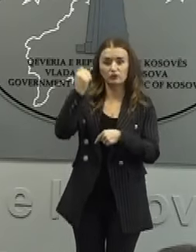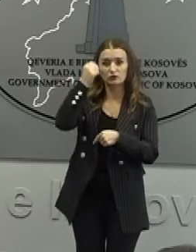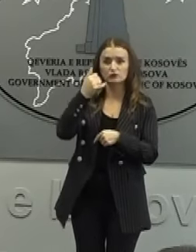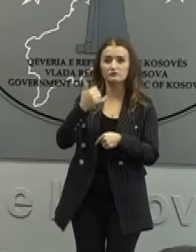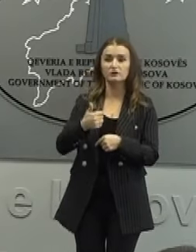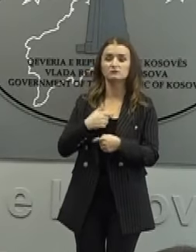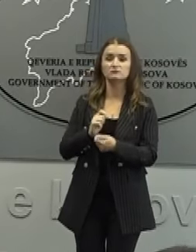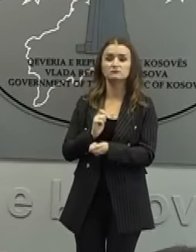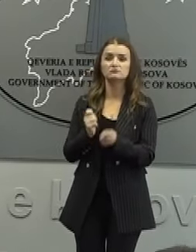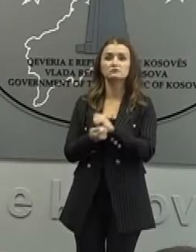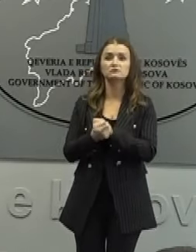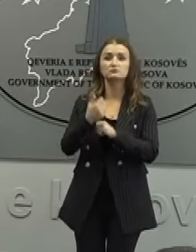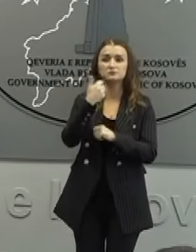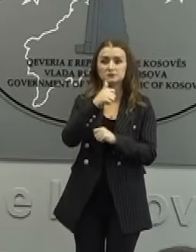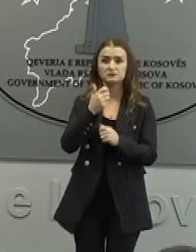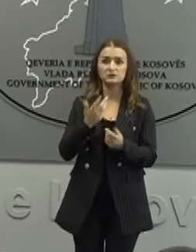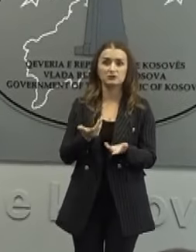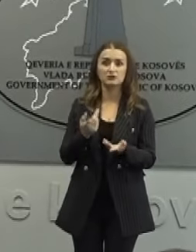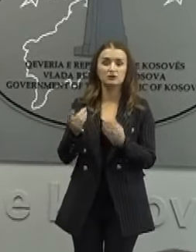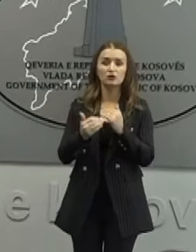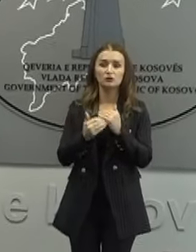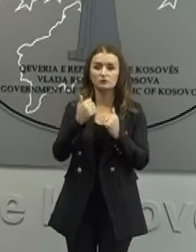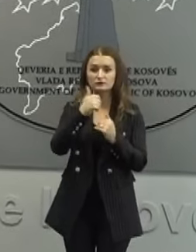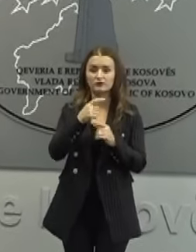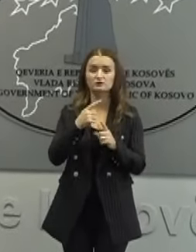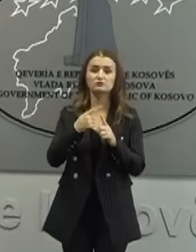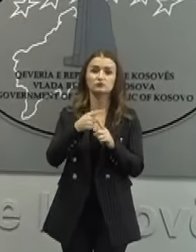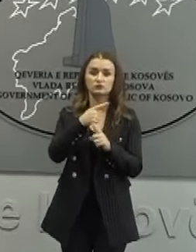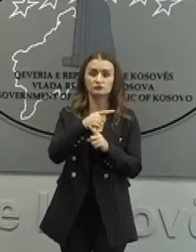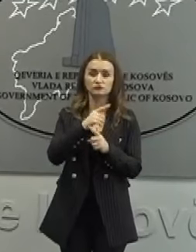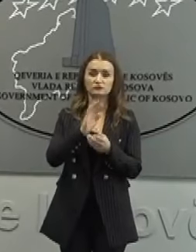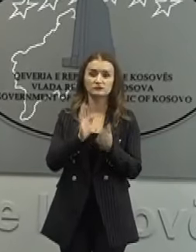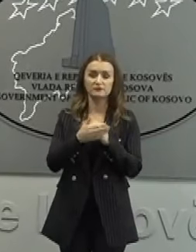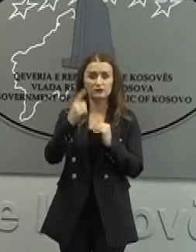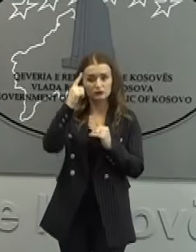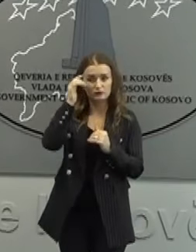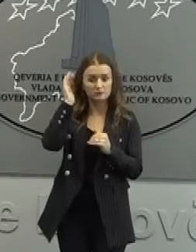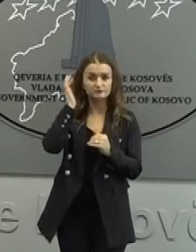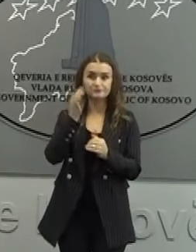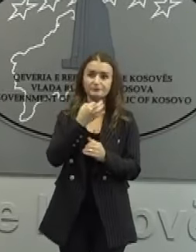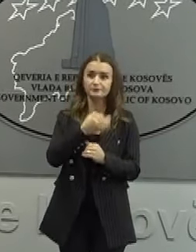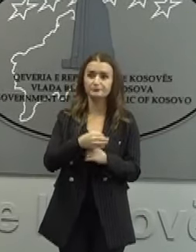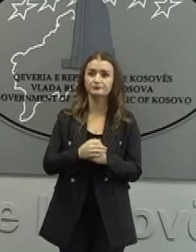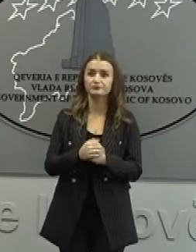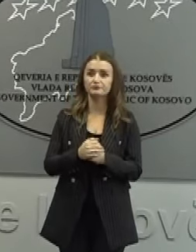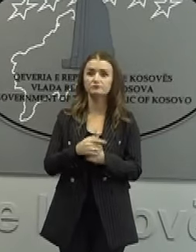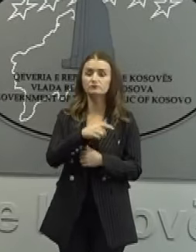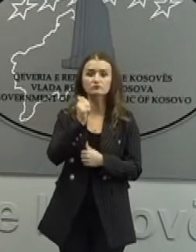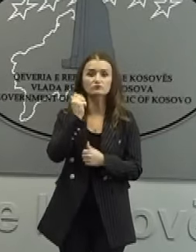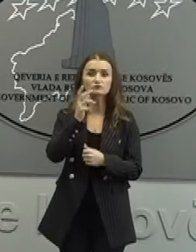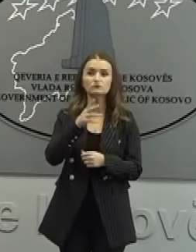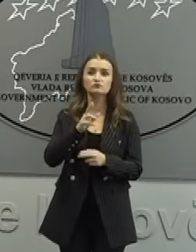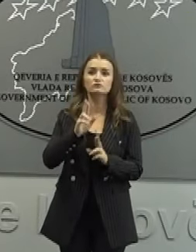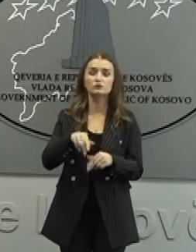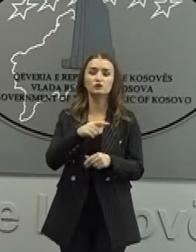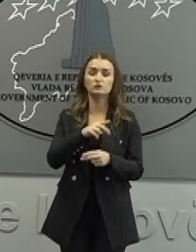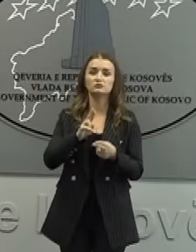vendim. Nëse mund të na jepni një koment për këtë, edhe zëvendës kryeministër, a pritet të kenë ndonjë takim tjetër të